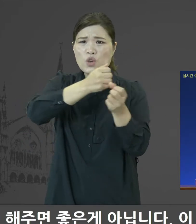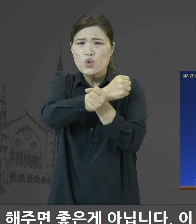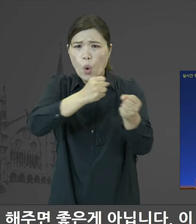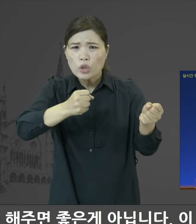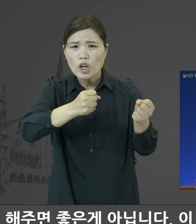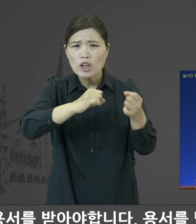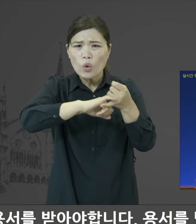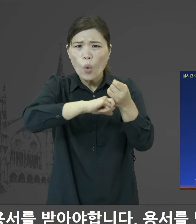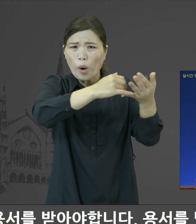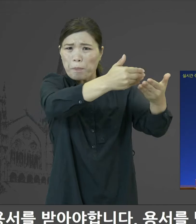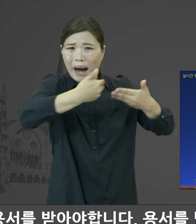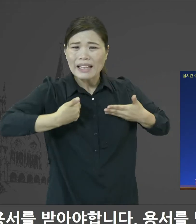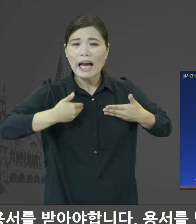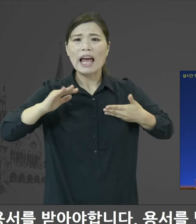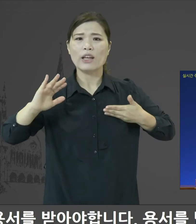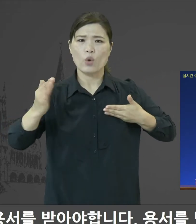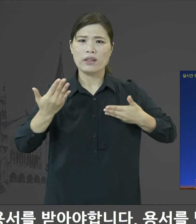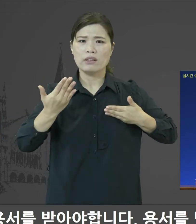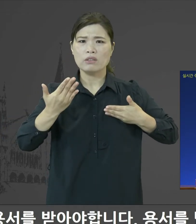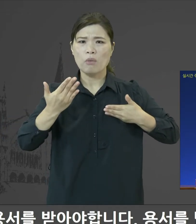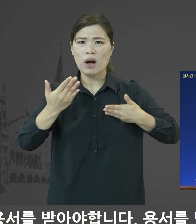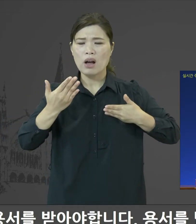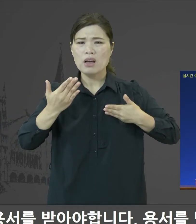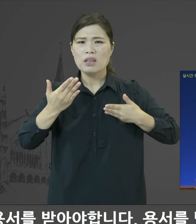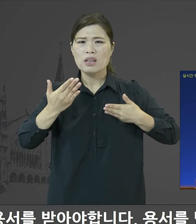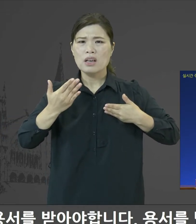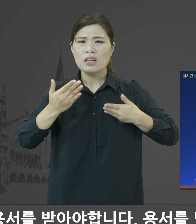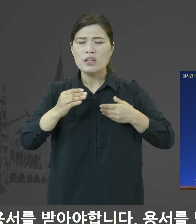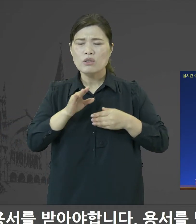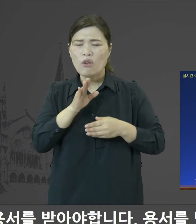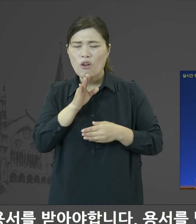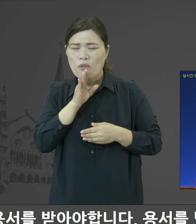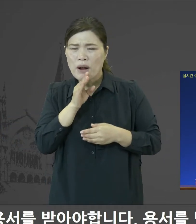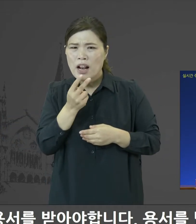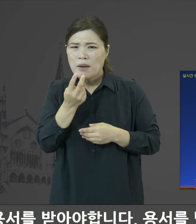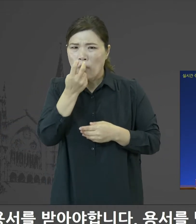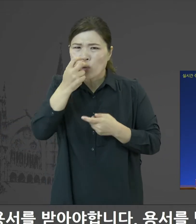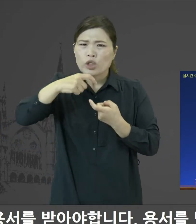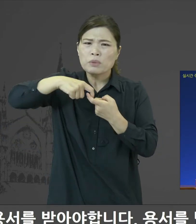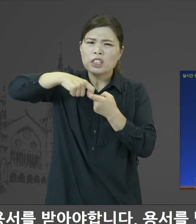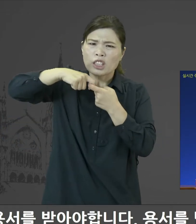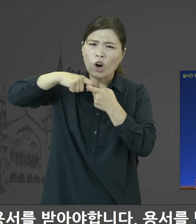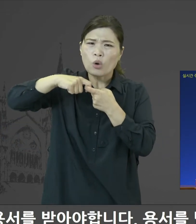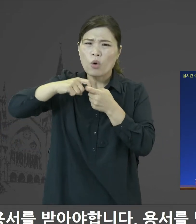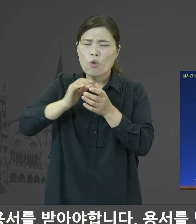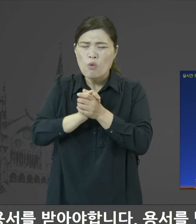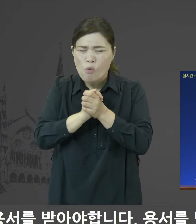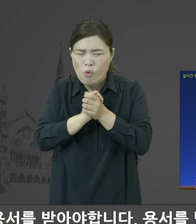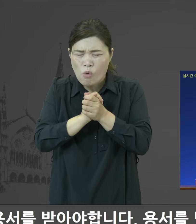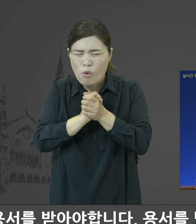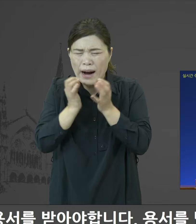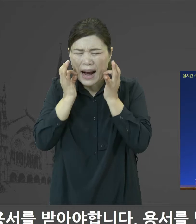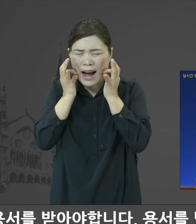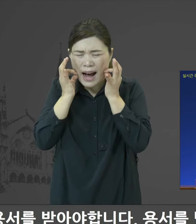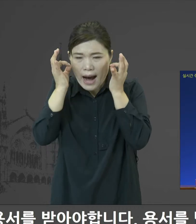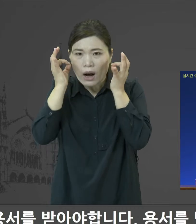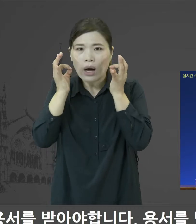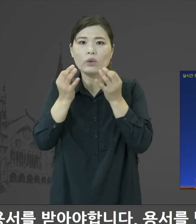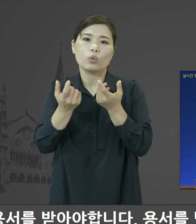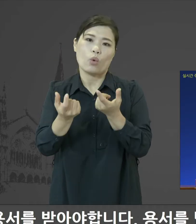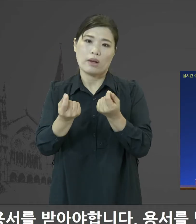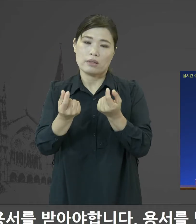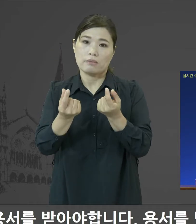이 절실함을 놓고 보면 목숨을 걸고 용서를 받아야 하는 겁니다.